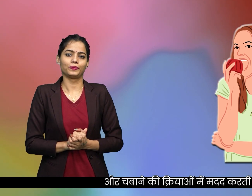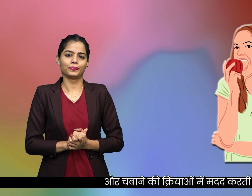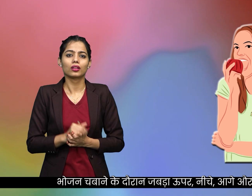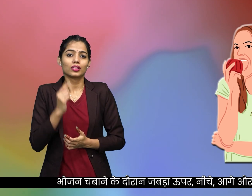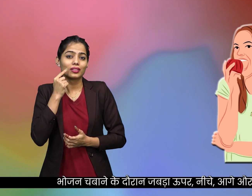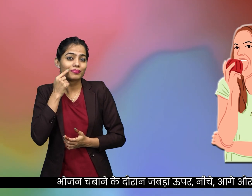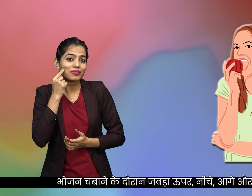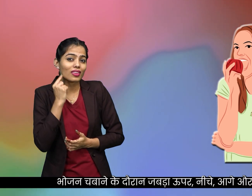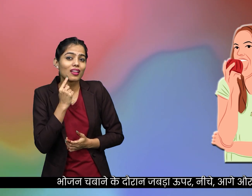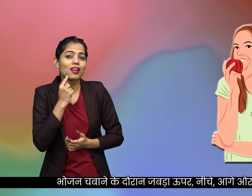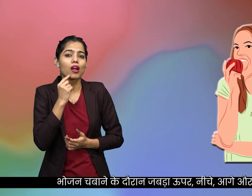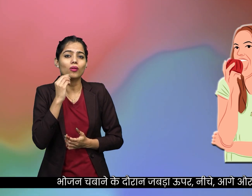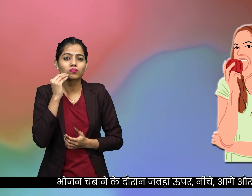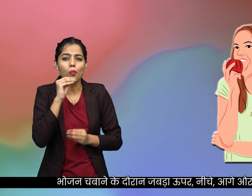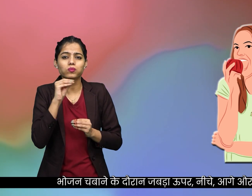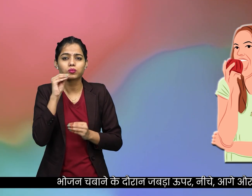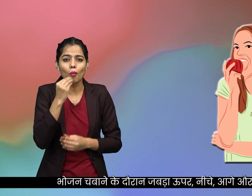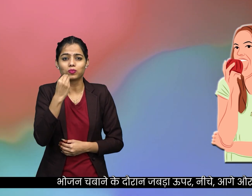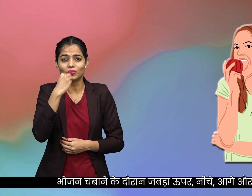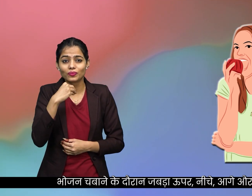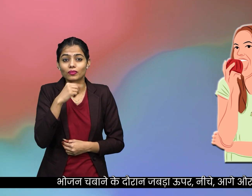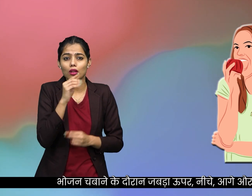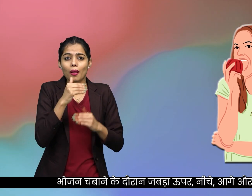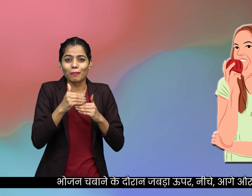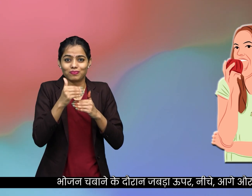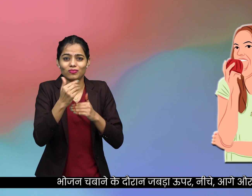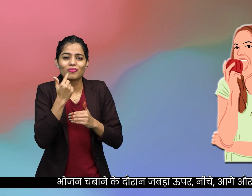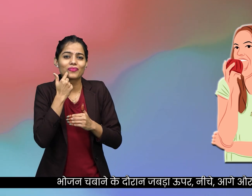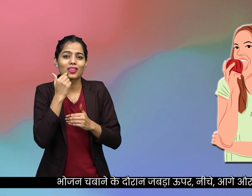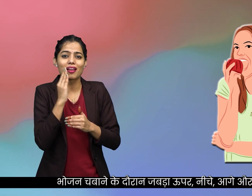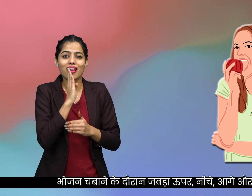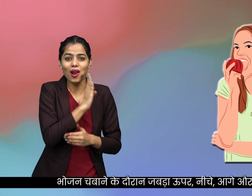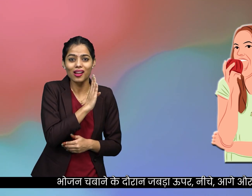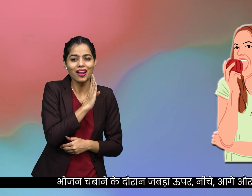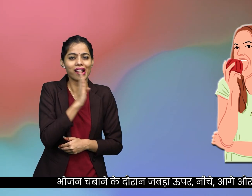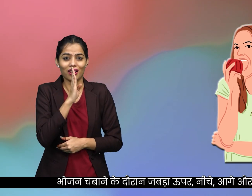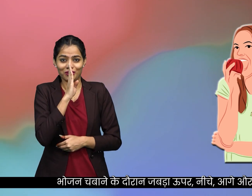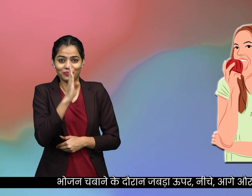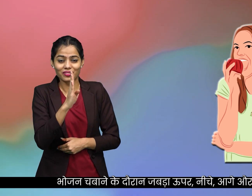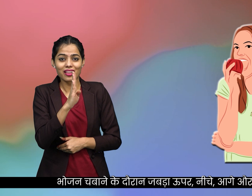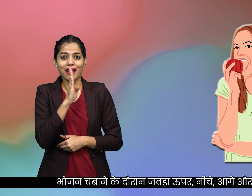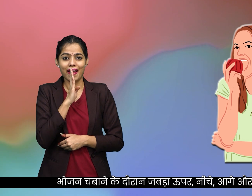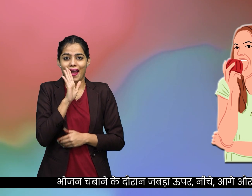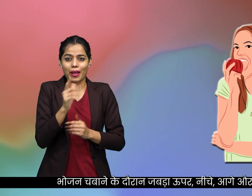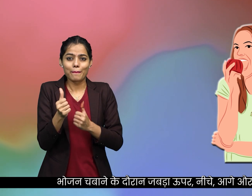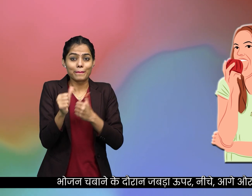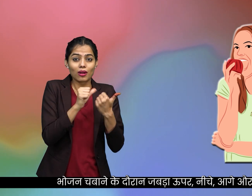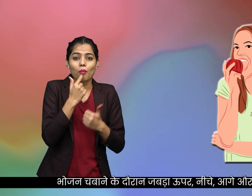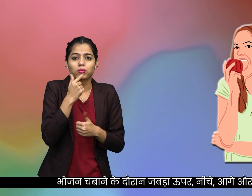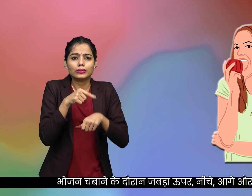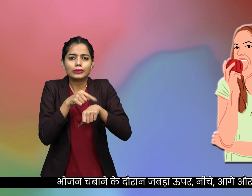है। भोजन चबाने के दौरान जबड़ा ऊपर, नीचे, आगे और पीछे चलता है।